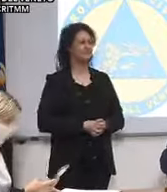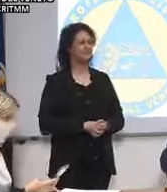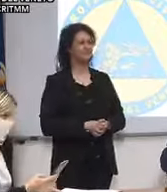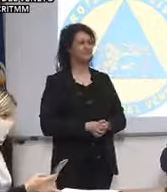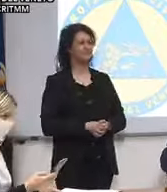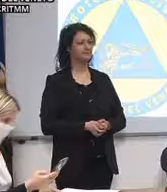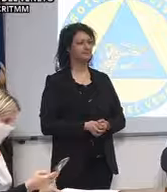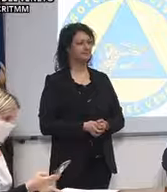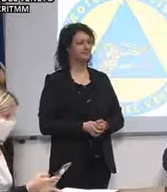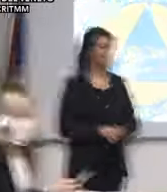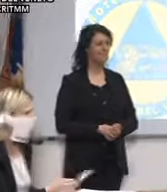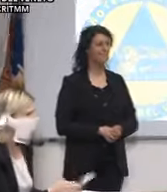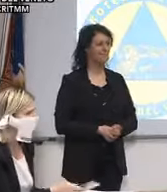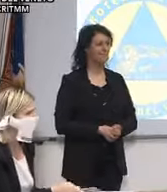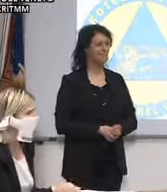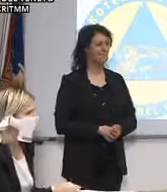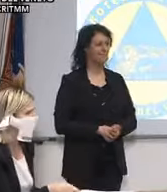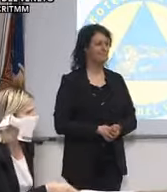dire.